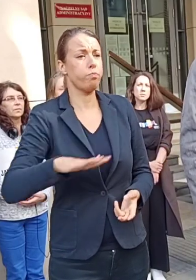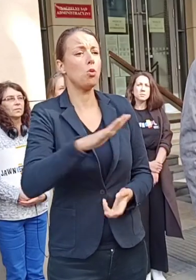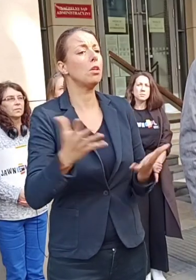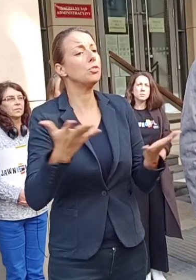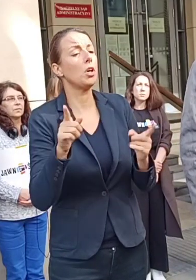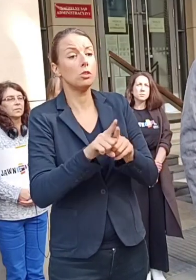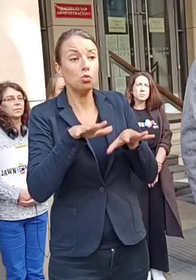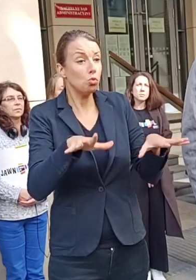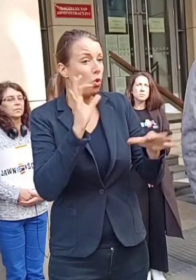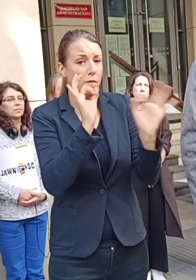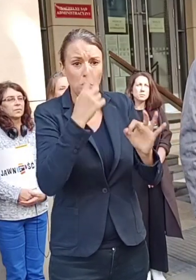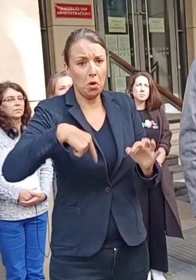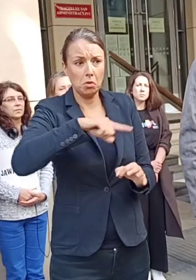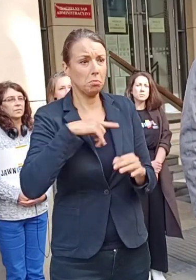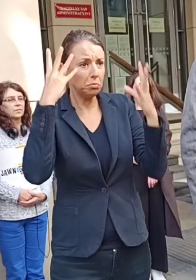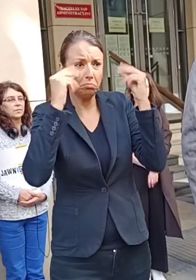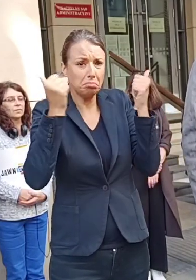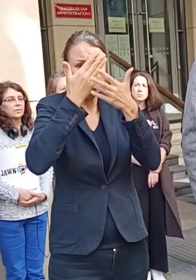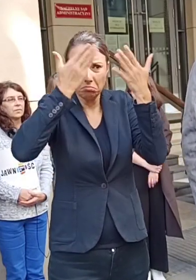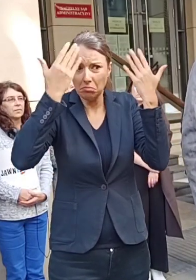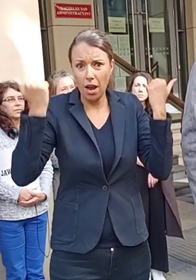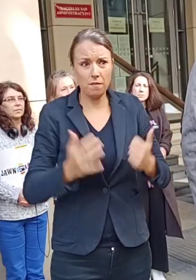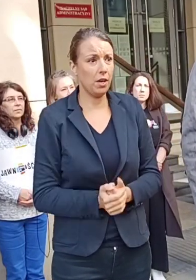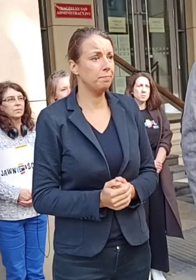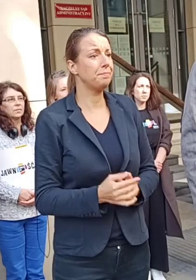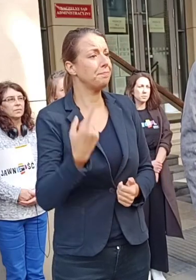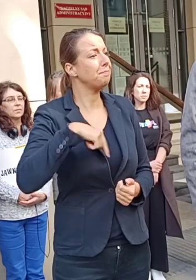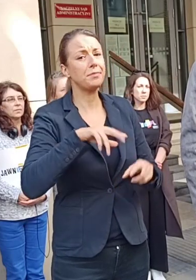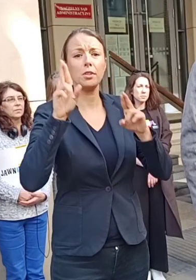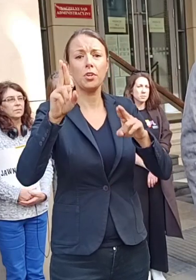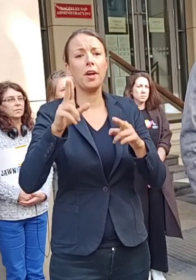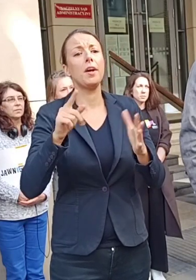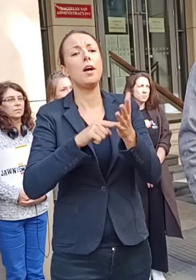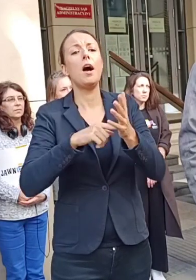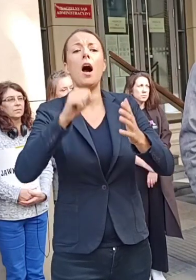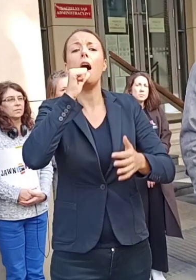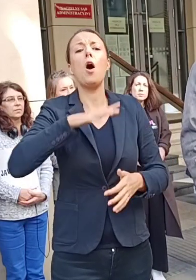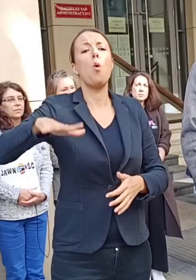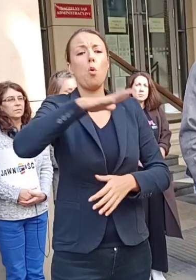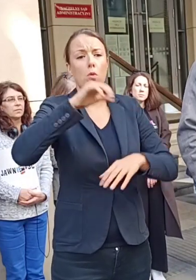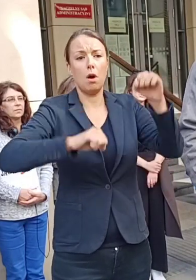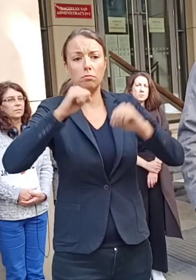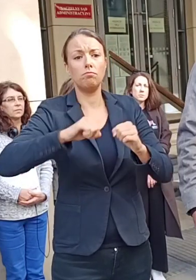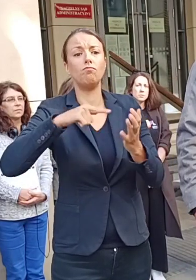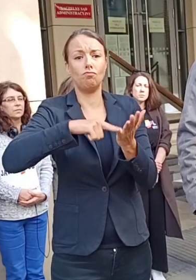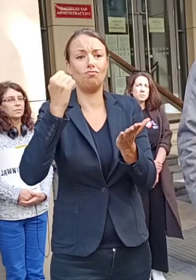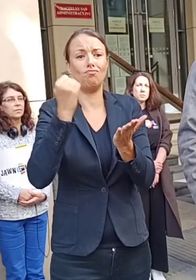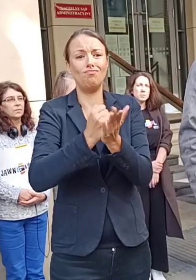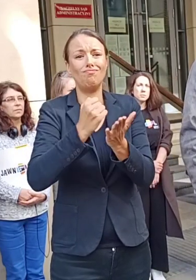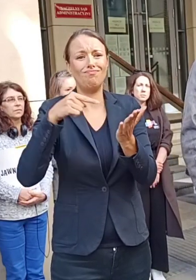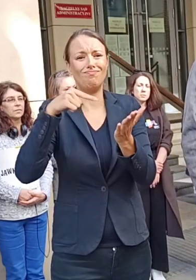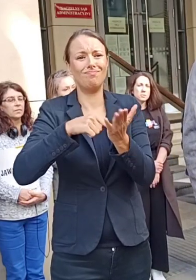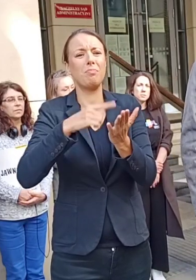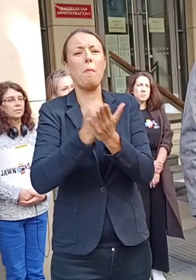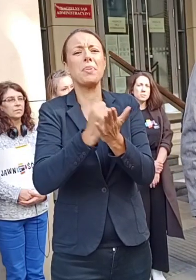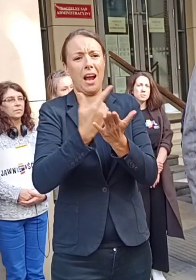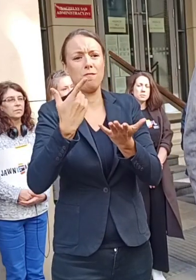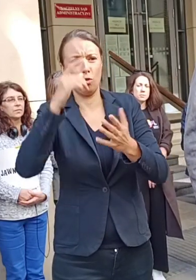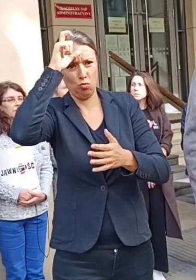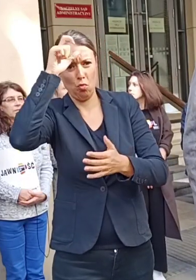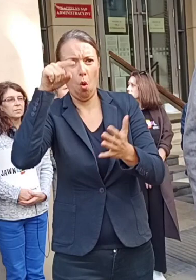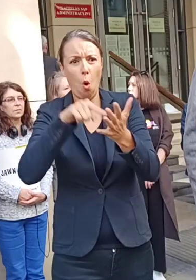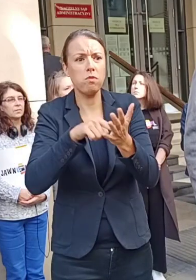nie możemy dostać. My mamy nadzieję, że rzeczywiście Europejski Trybunał Praw Człowieka zajmie się tą sprawą w taki sposób wykazujący, na ile jako społeczeństwo